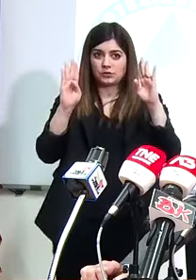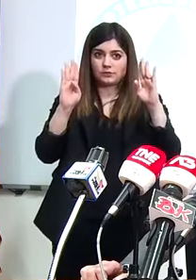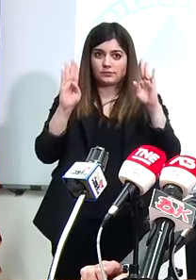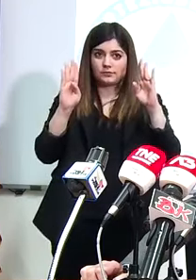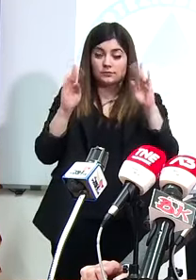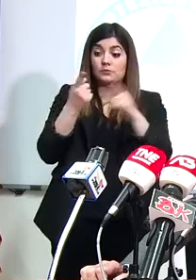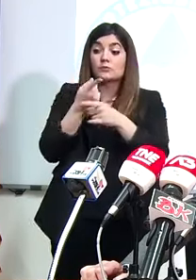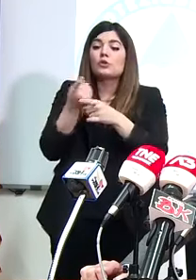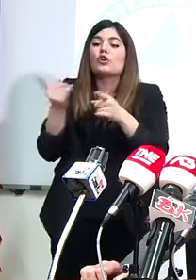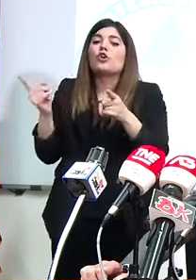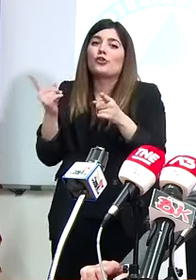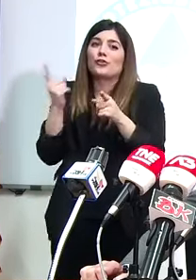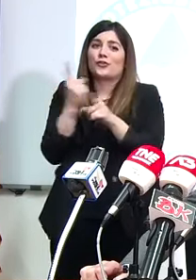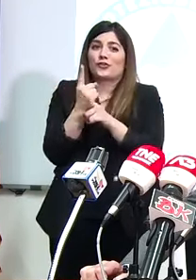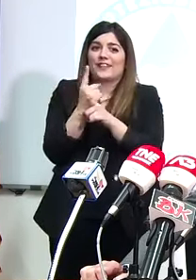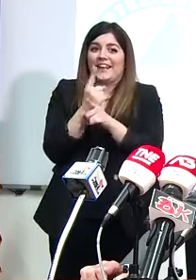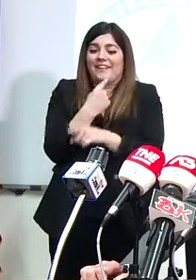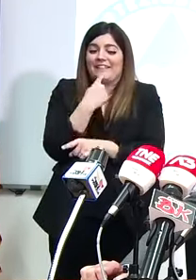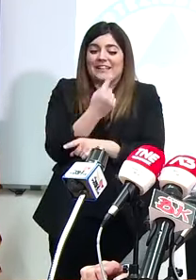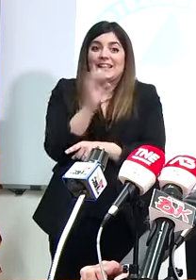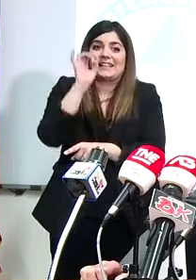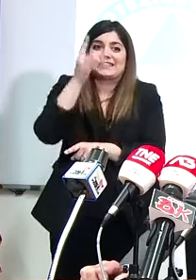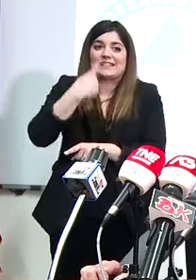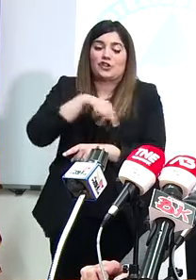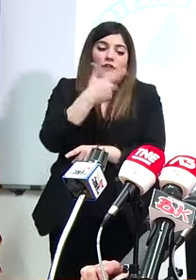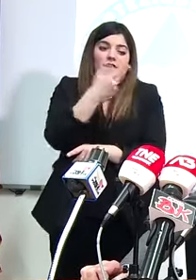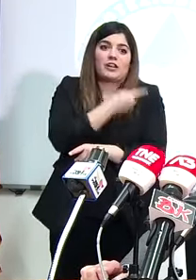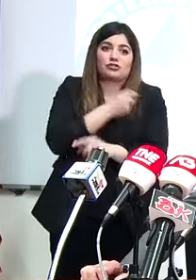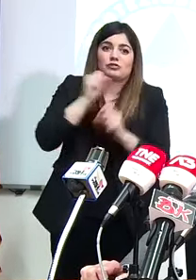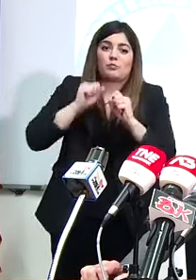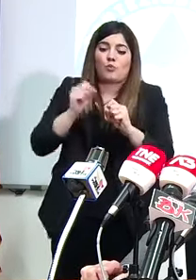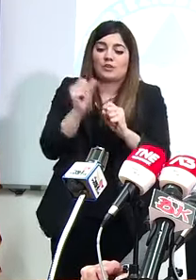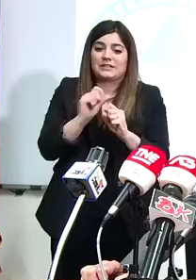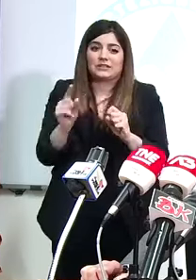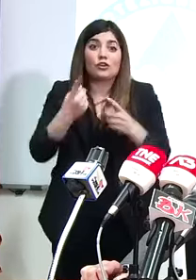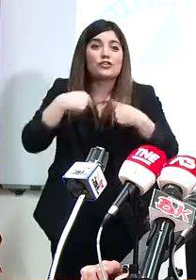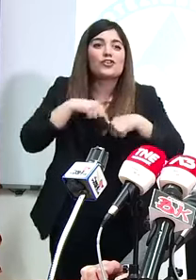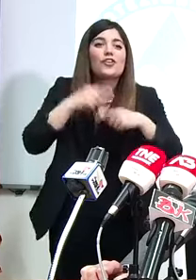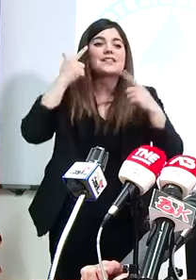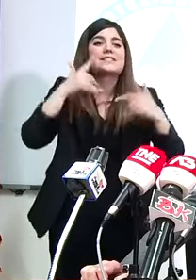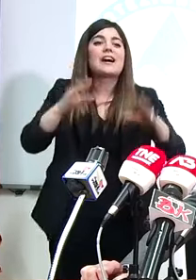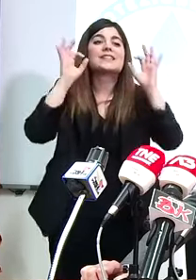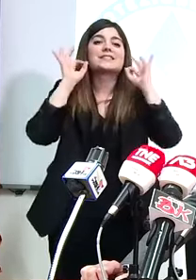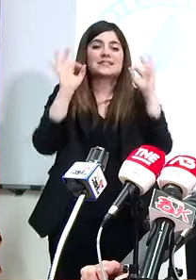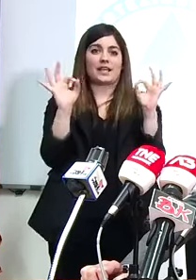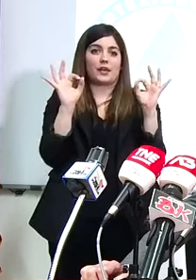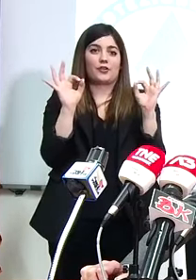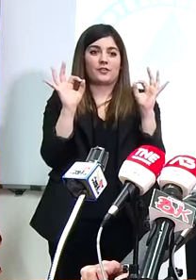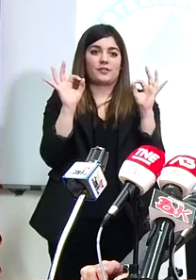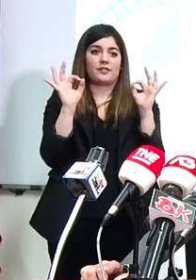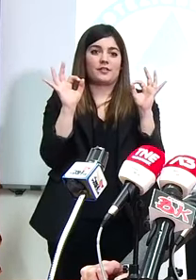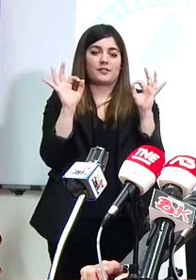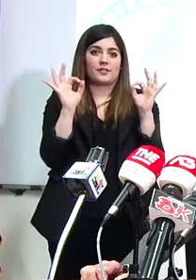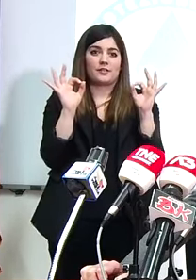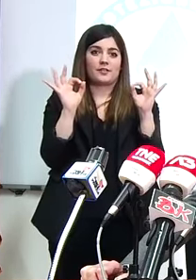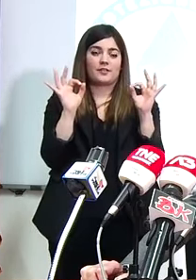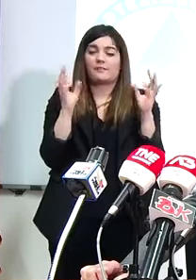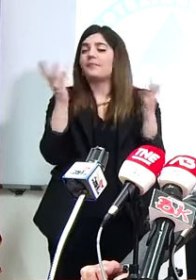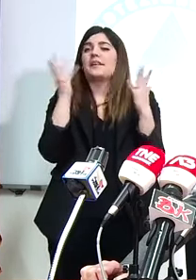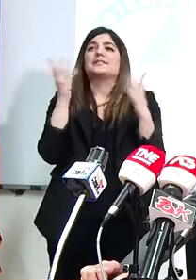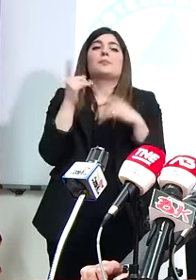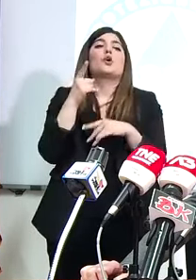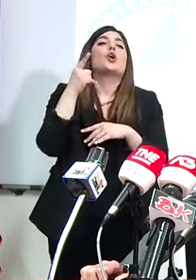vaccini o no se non possiamo noi non sappiamo nulla cioè non è che tu vai come si dice vai dal medico e